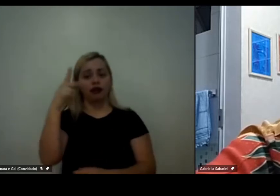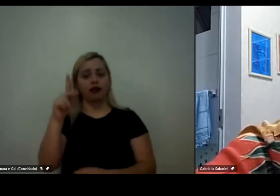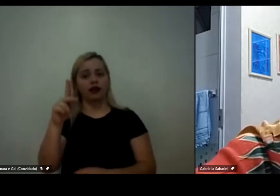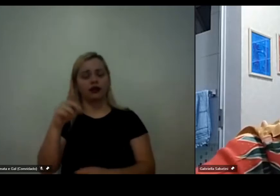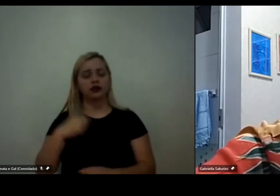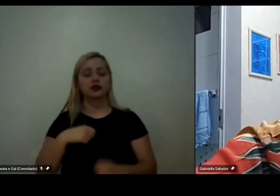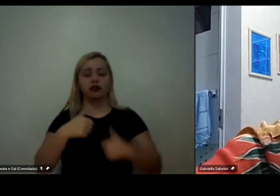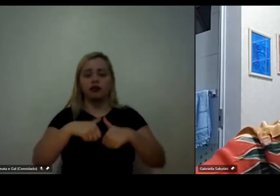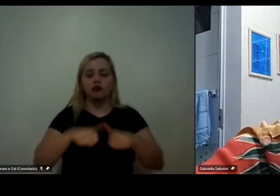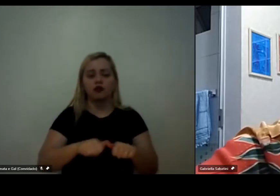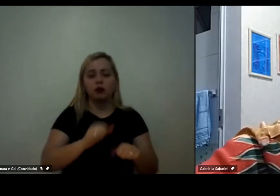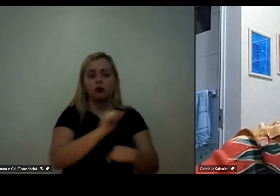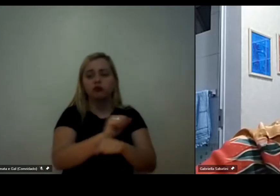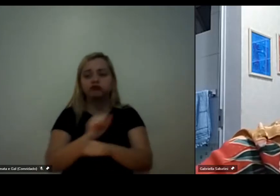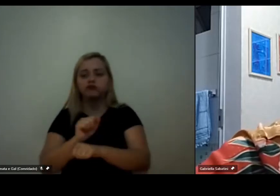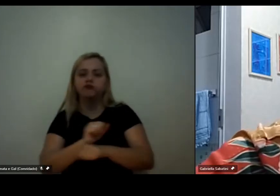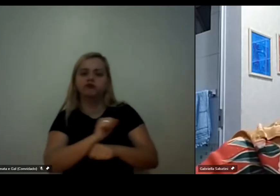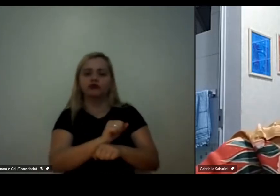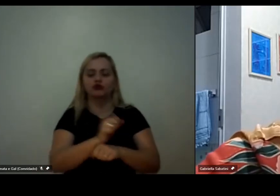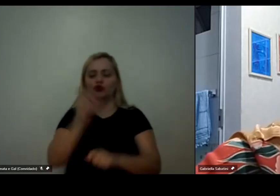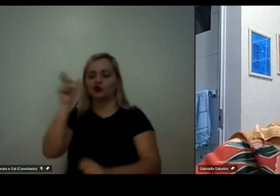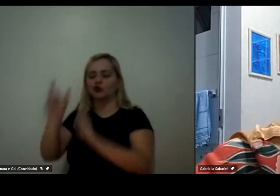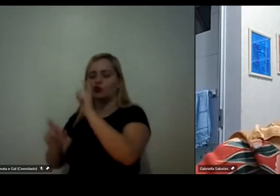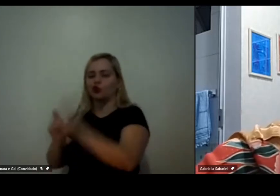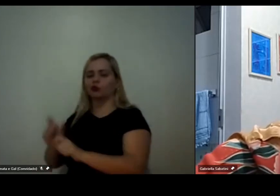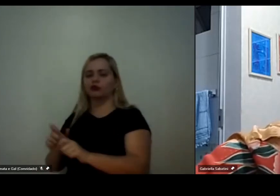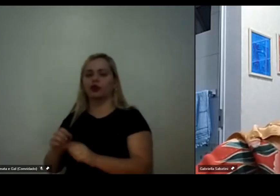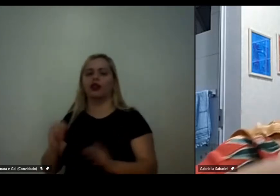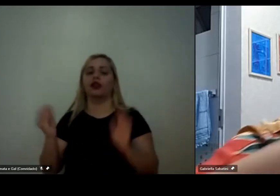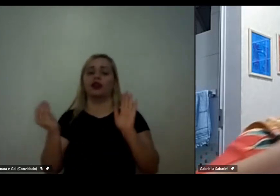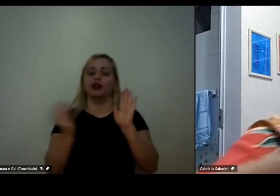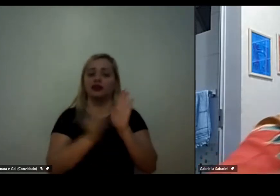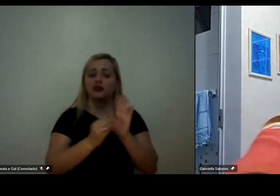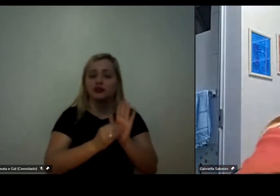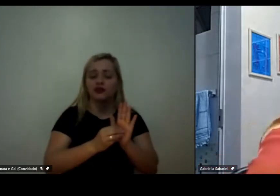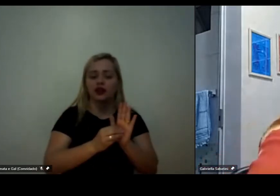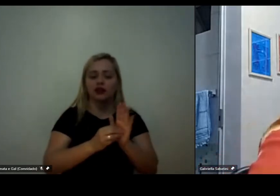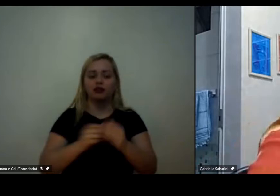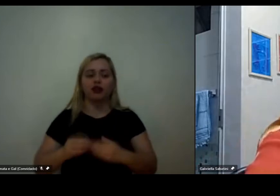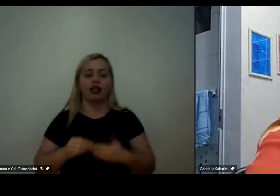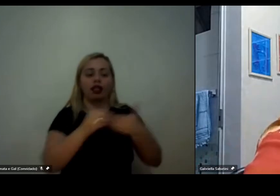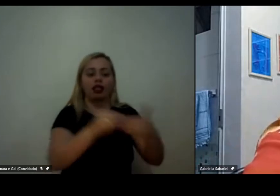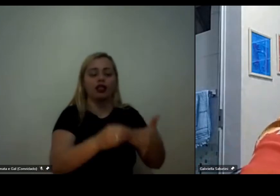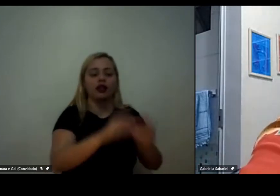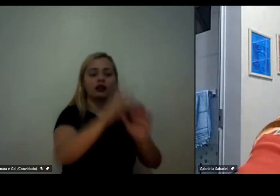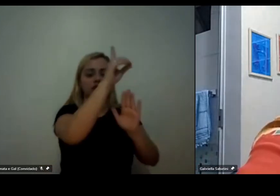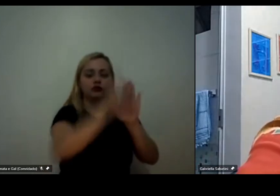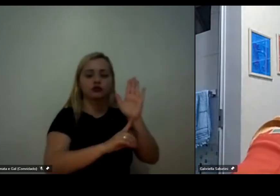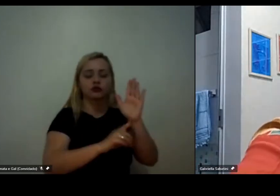se acomodam em corpos. Os corpos, de fato, carregam discursos